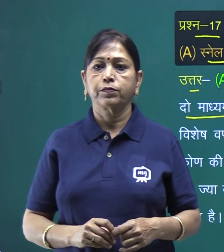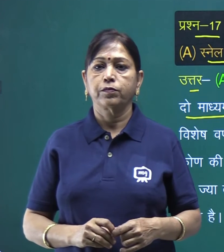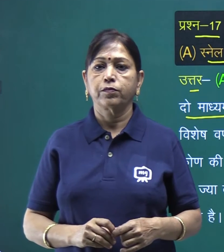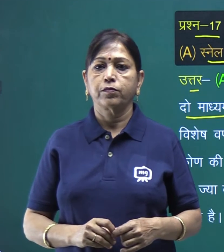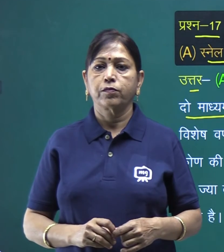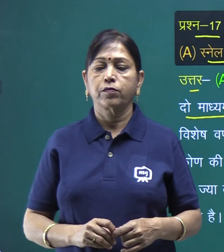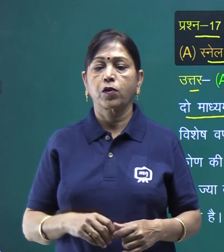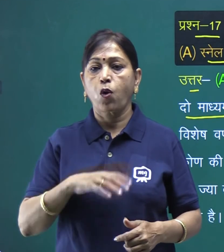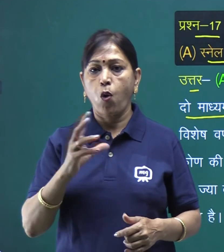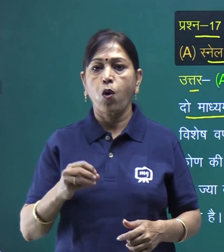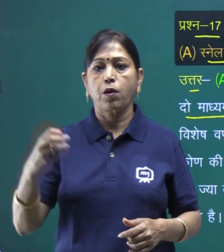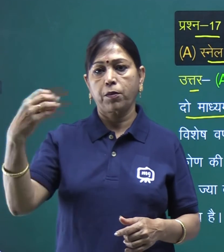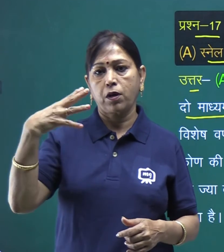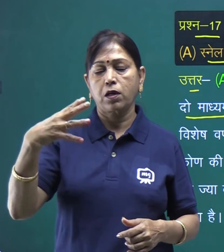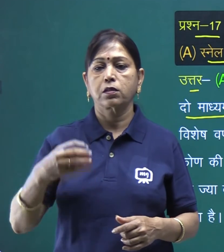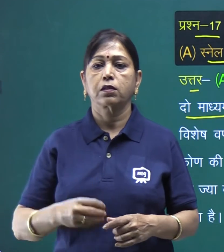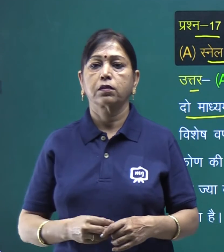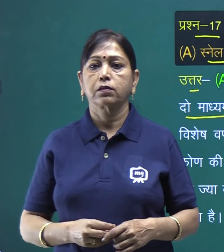और प्रकाश के